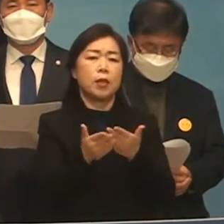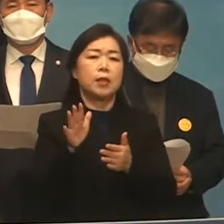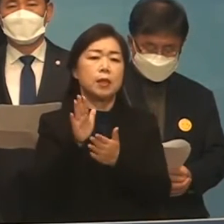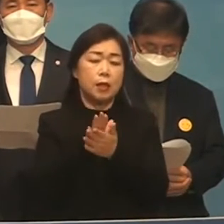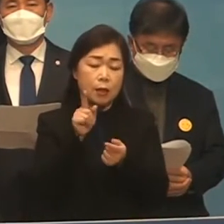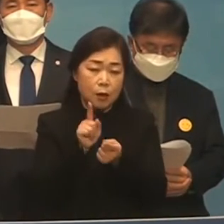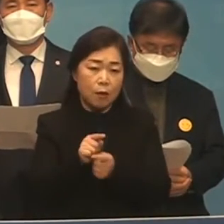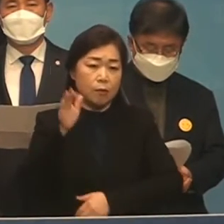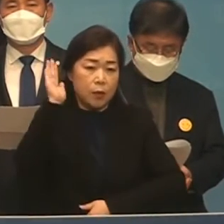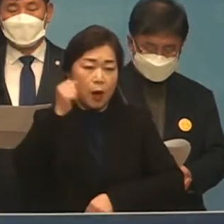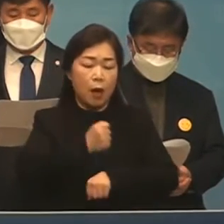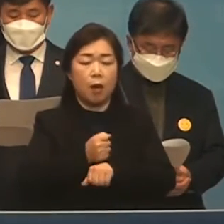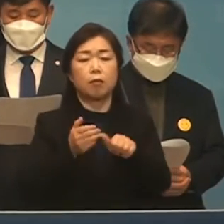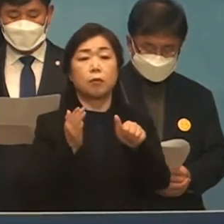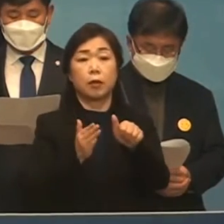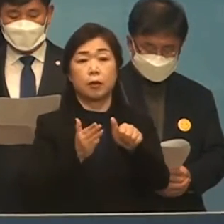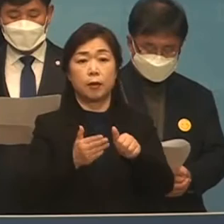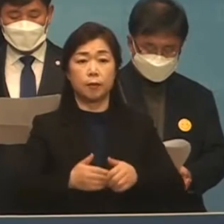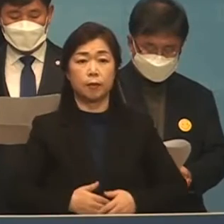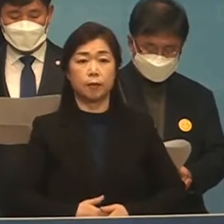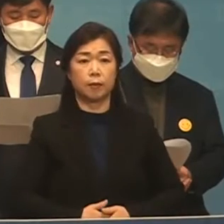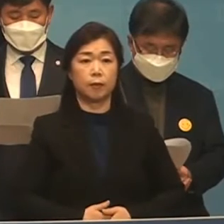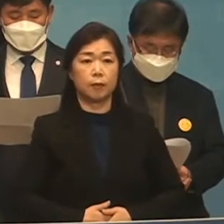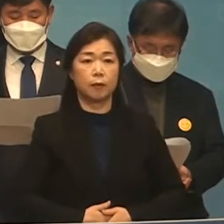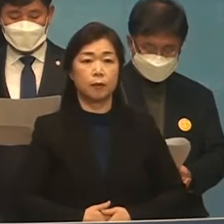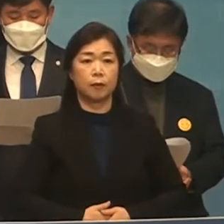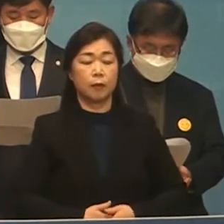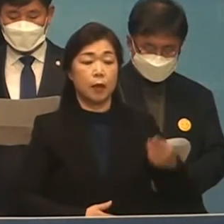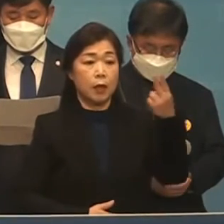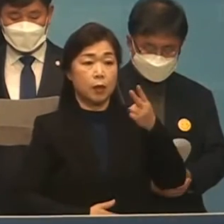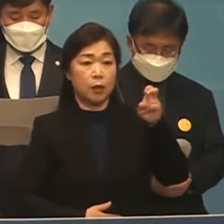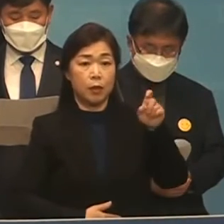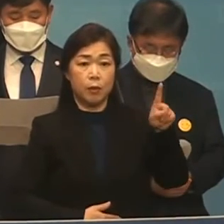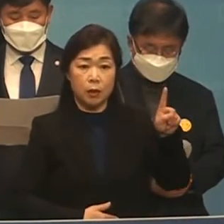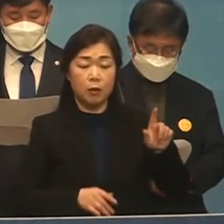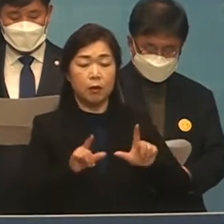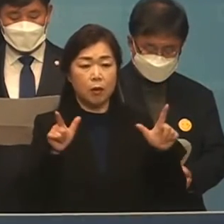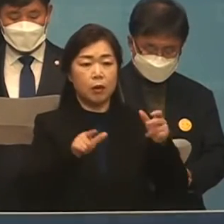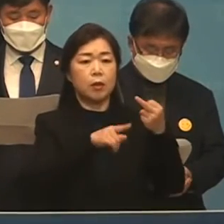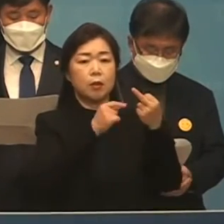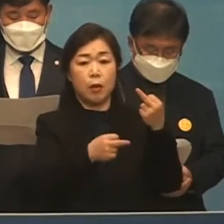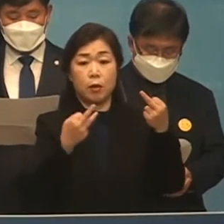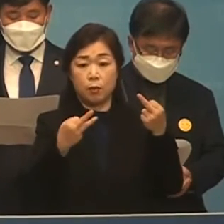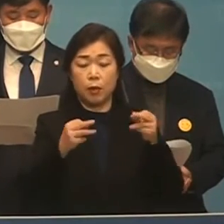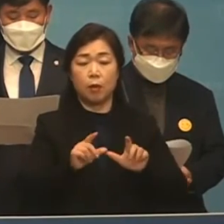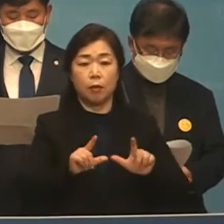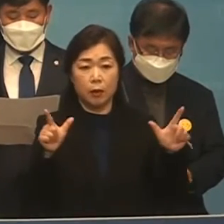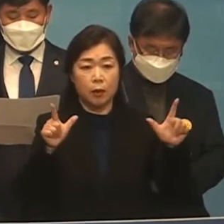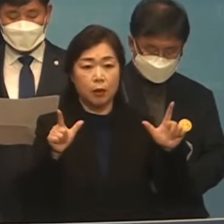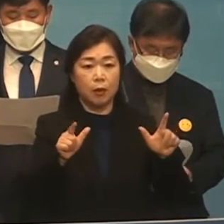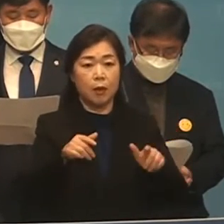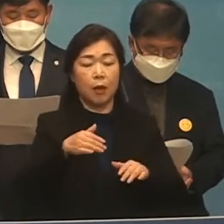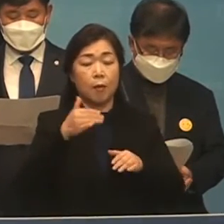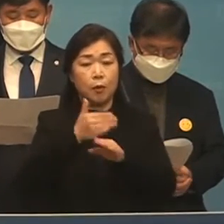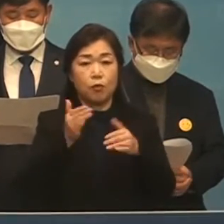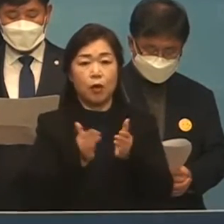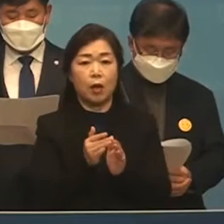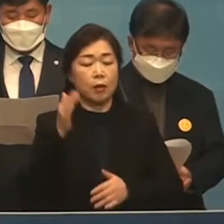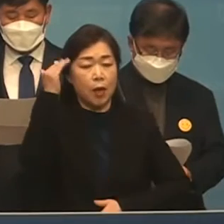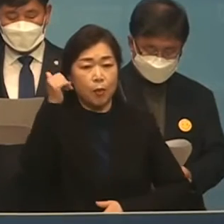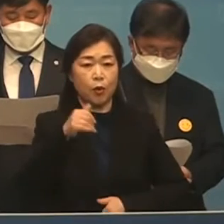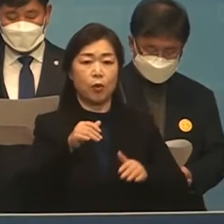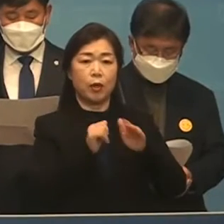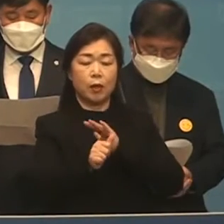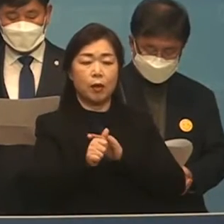나서주실 것을 간곡히 호소합니다. 2021년 12월 13일 더불어민주당